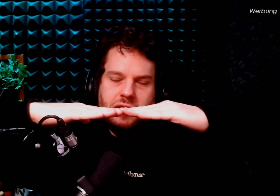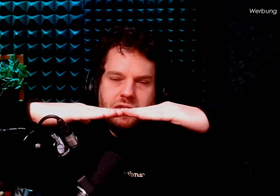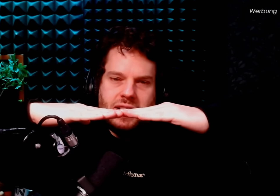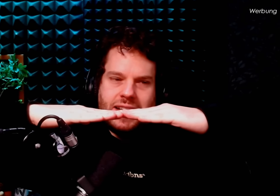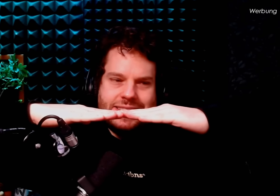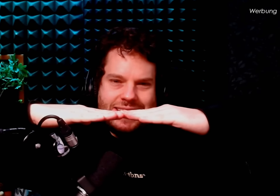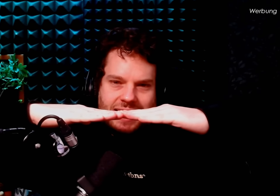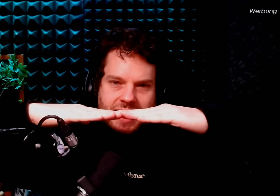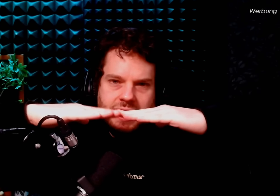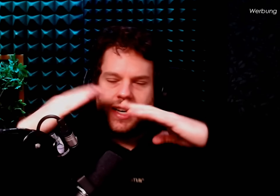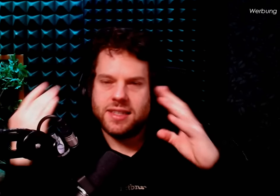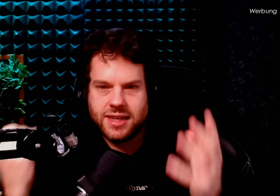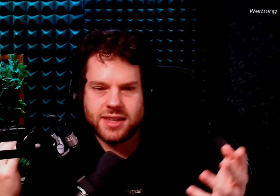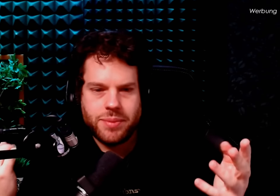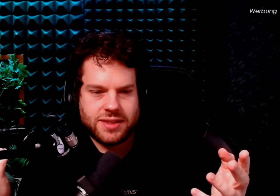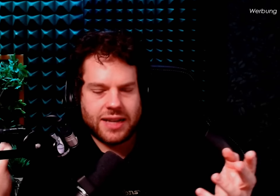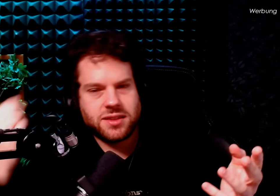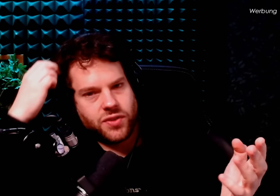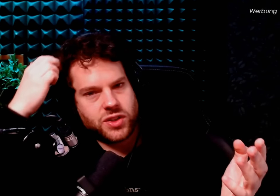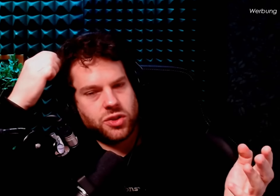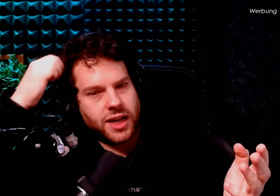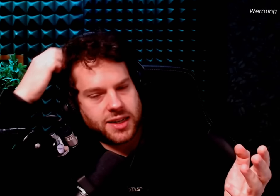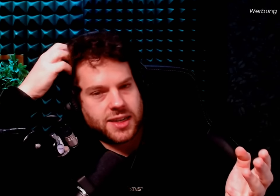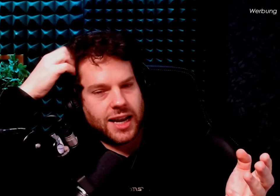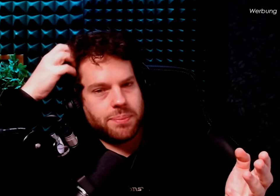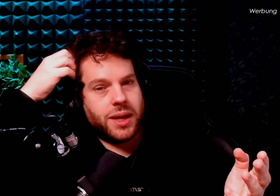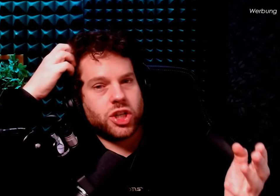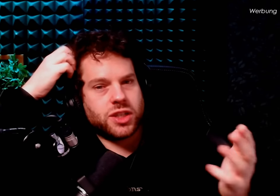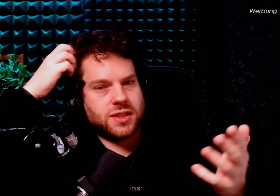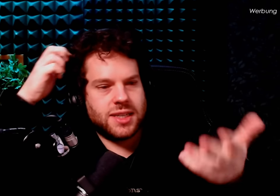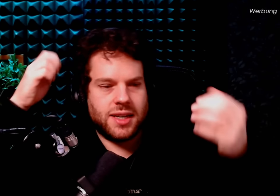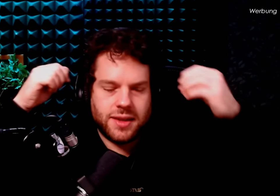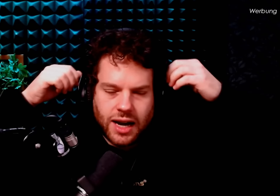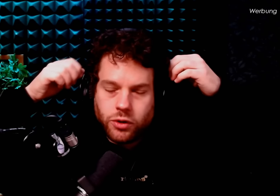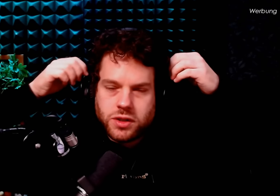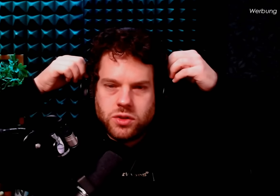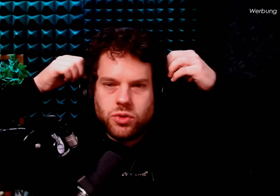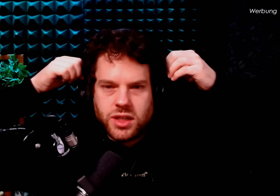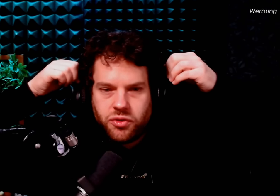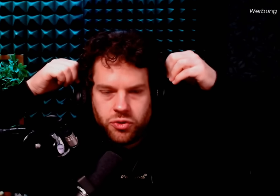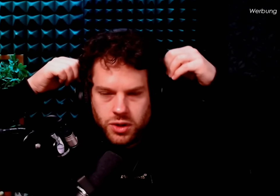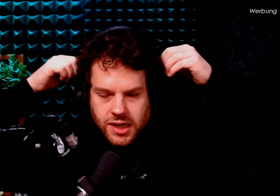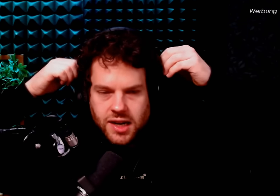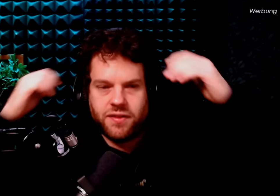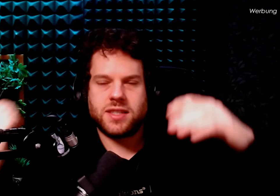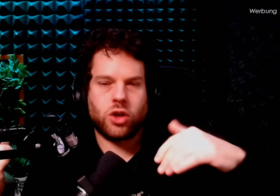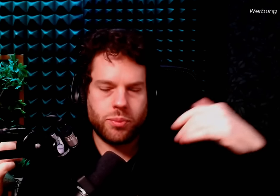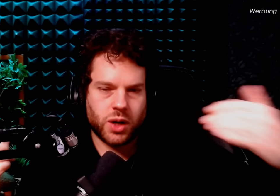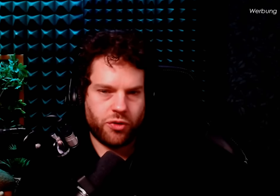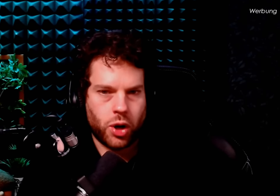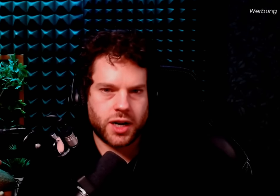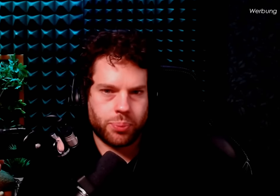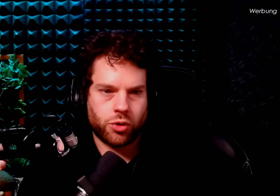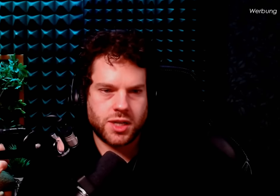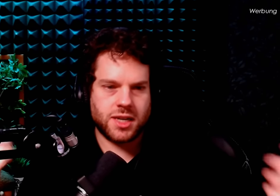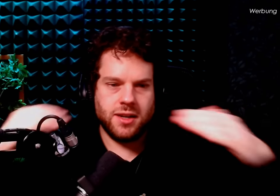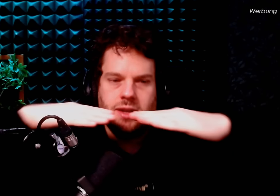ist einfach ganz klar. Sesam ist das, was irgendein genialer Mensch sich ausgesucht hat für... Was kommt auf Burgerbrötchen?